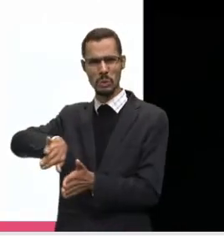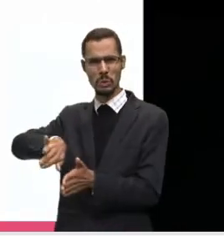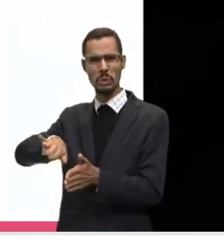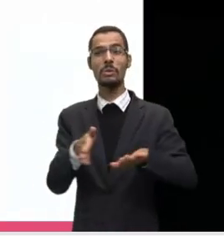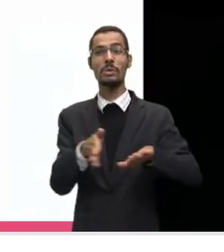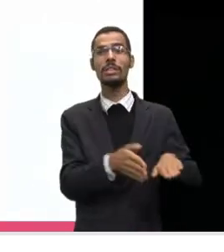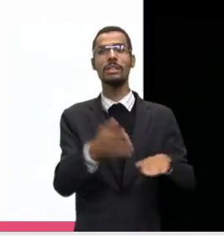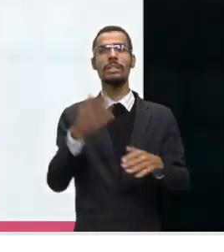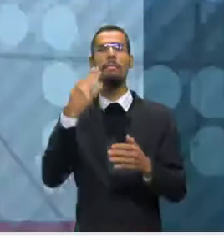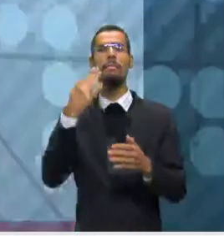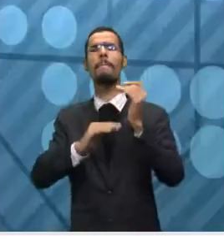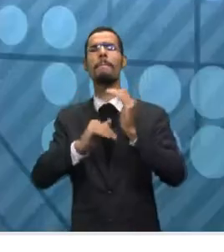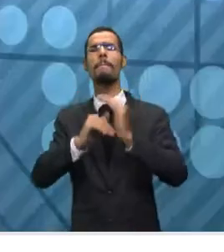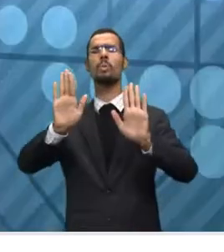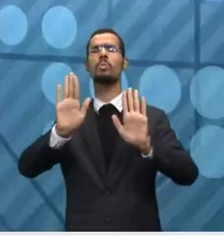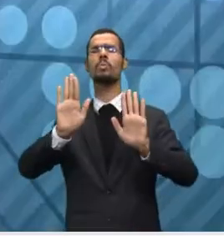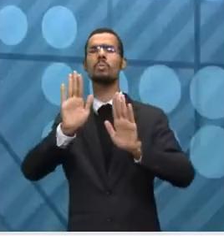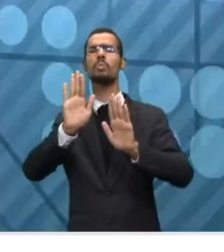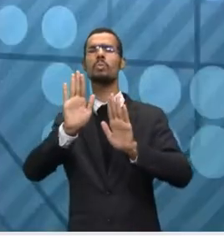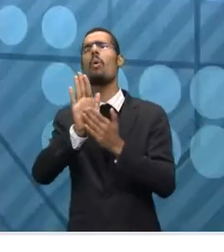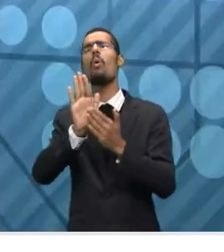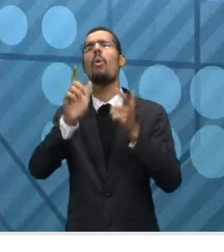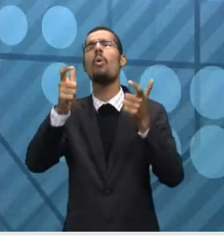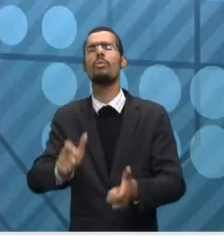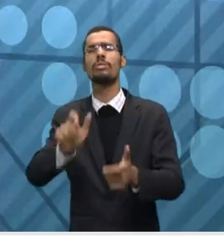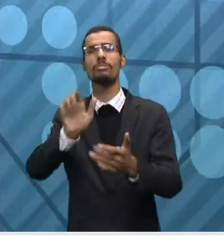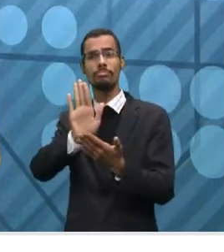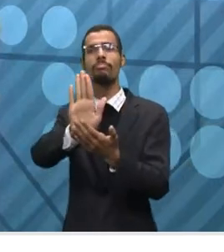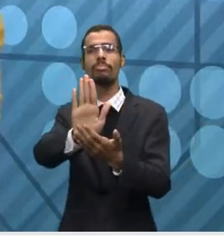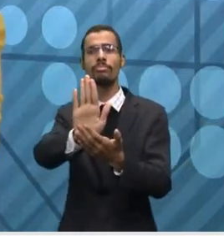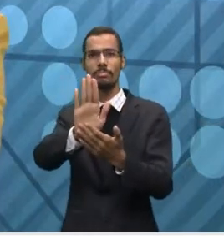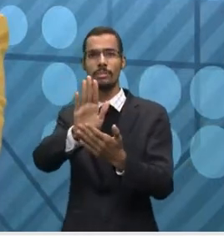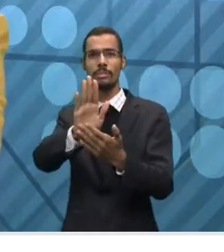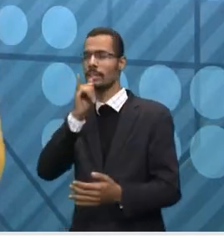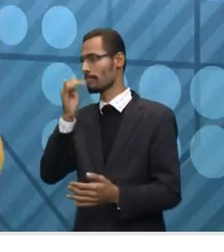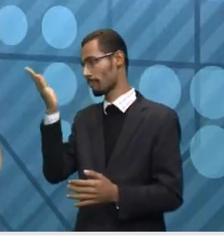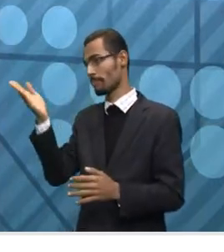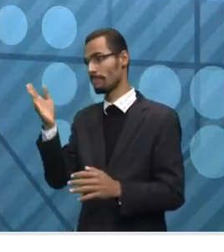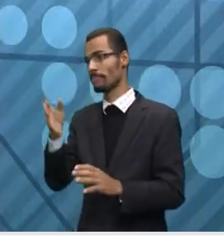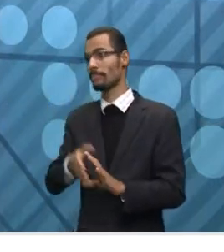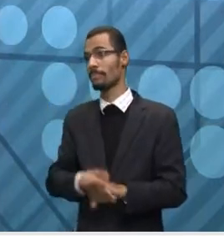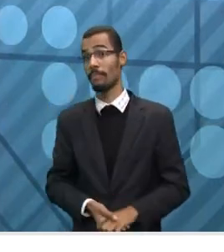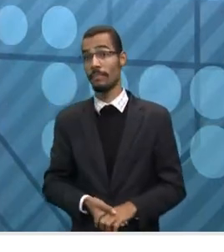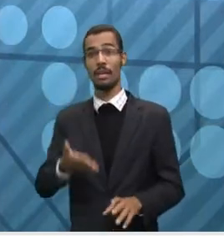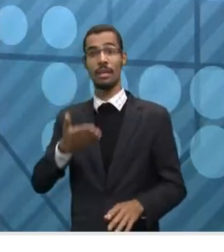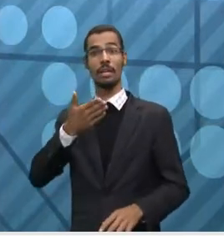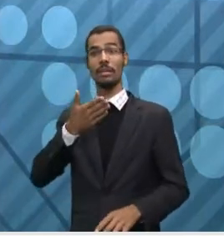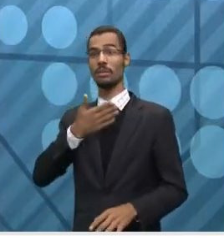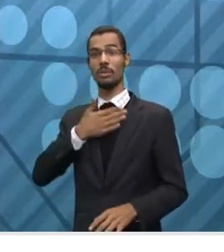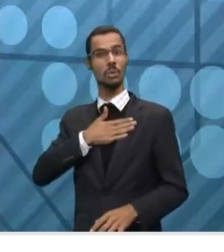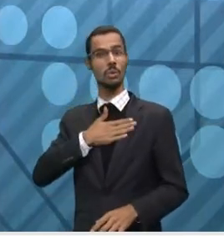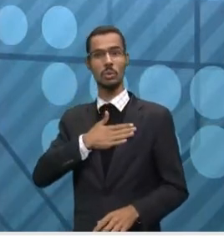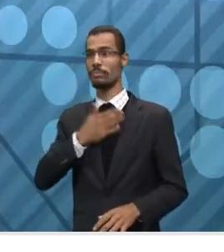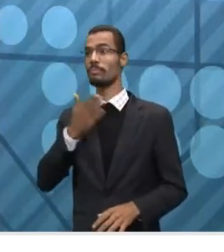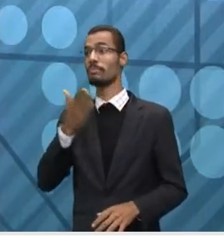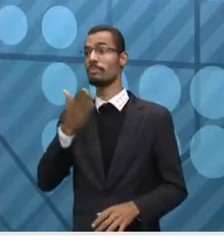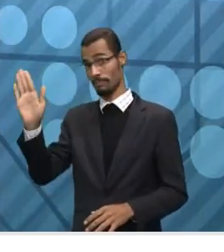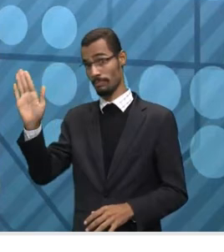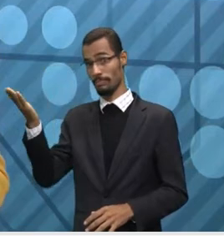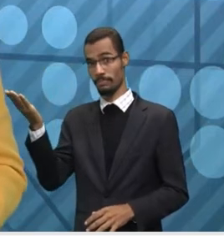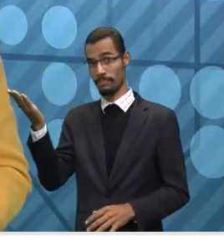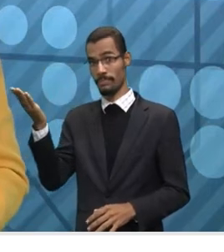é para onde a palma da sua mão está sendo representada. Então, no exemplo, eu trouxe não gostar e gostar. Então,